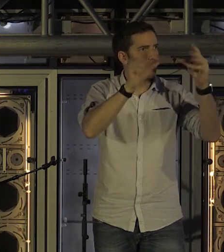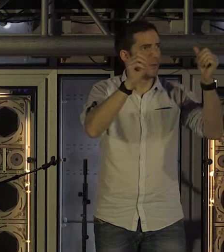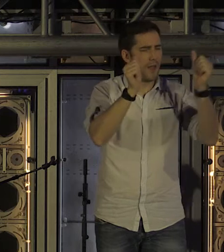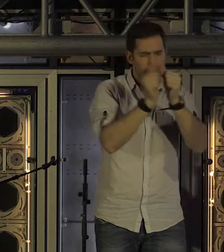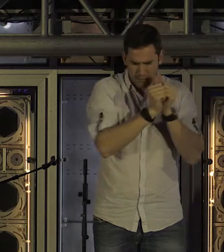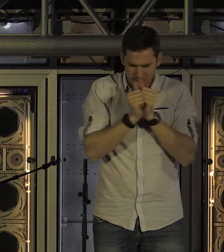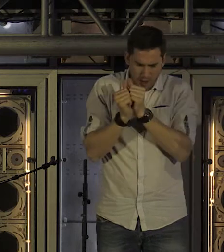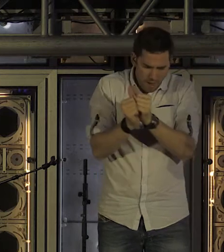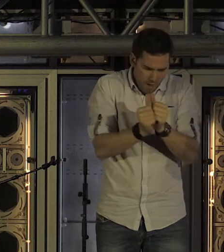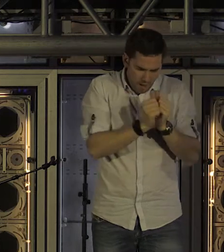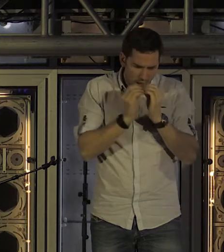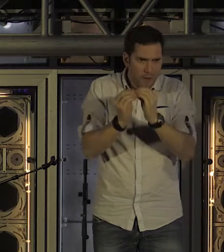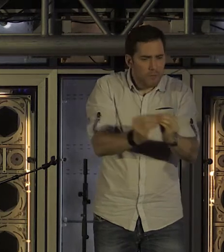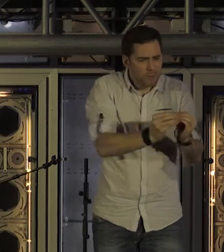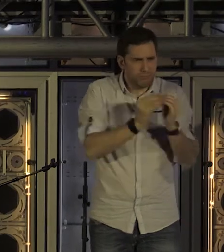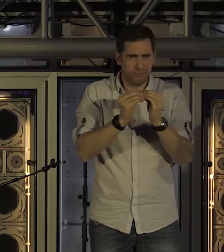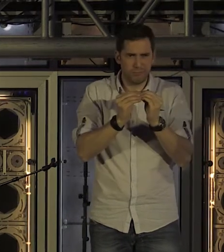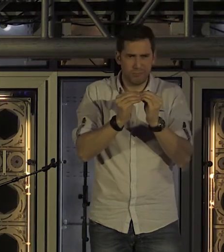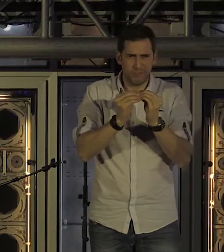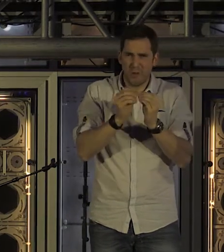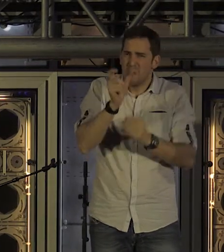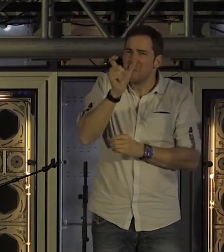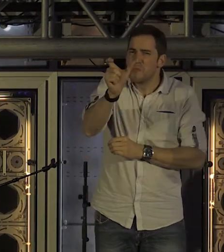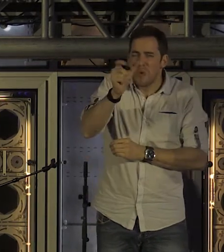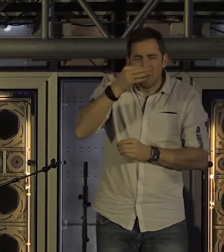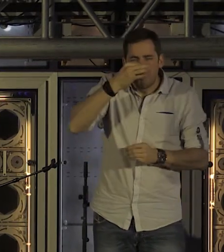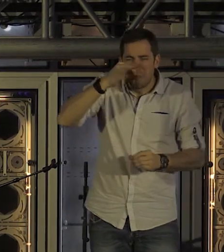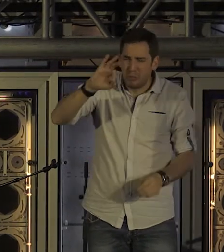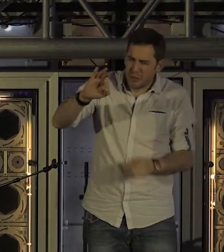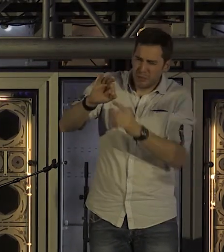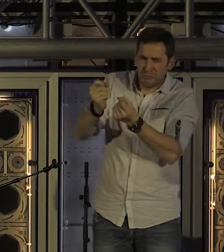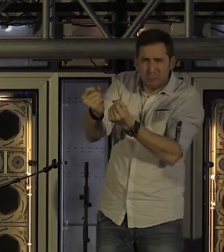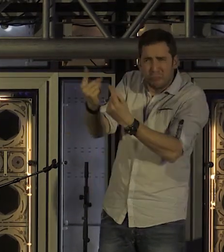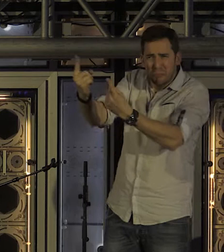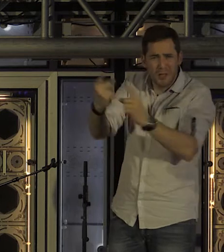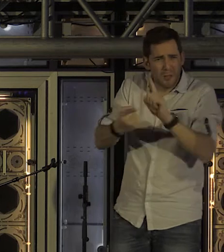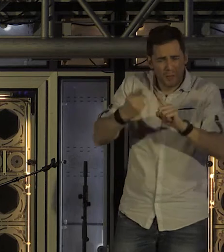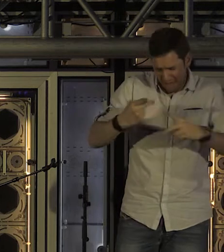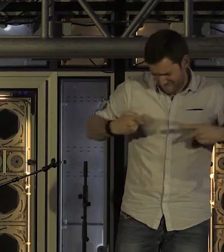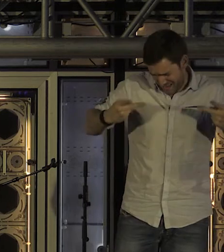moi, amour, brûle. Au diable le mot pourrir. Vivre, c'est vivre.